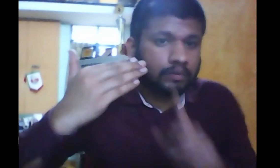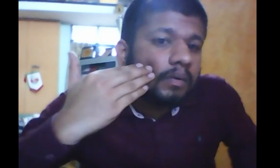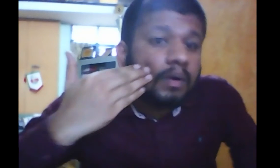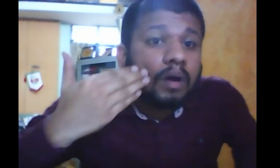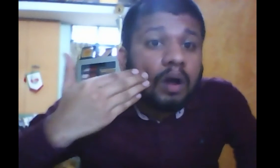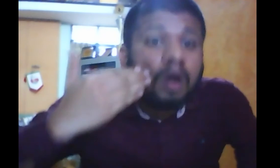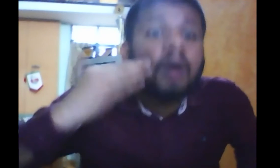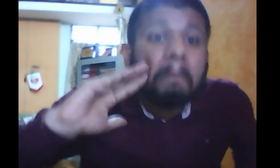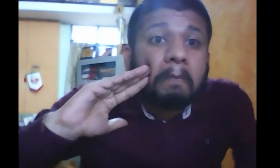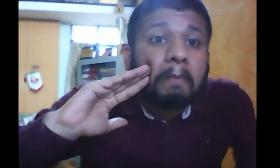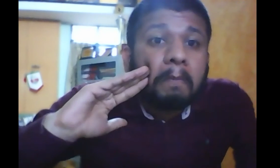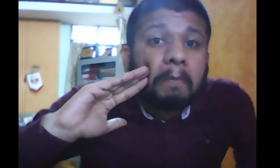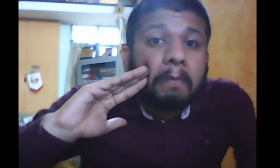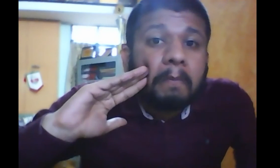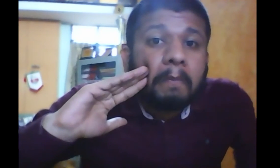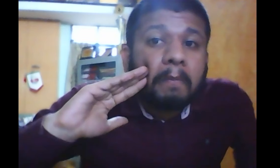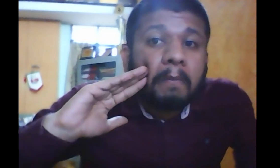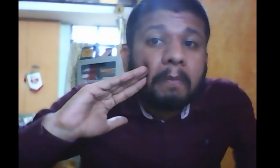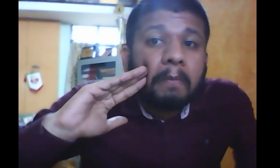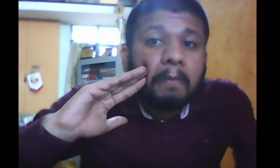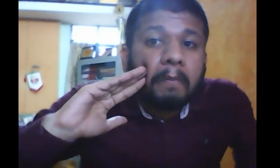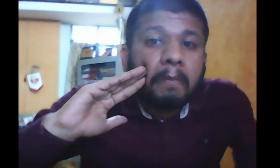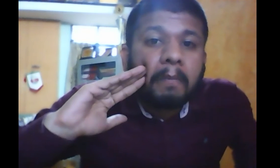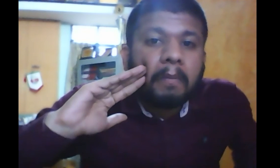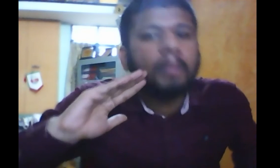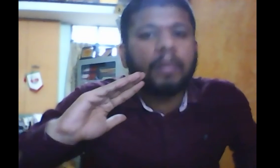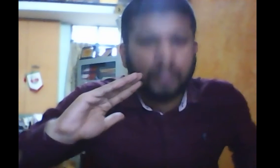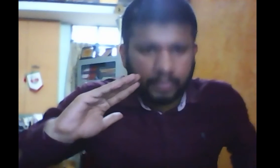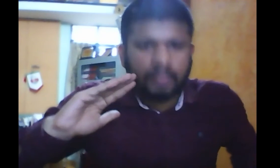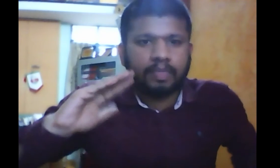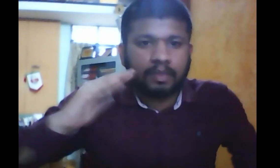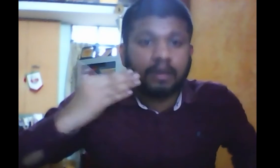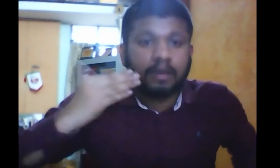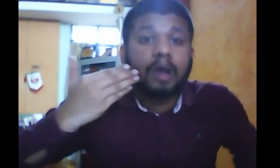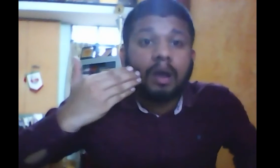On your cheek, not on your lips. साइड में थोड़ा सा और पीछे. When.